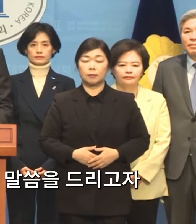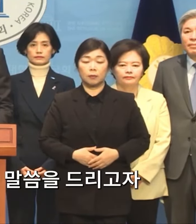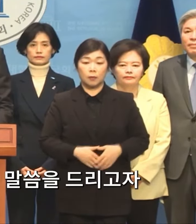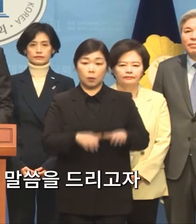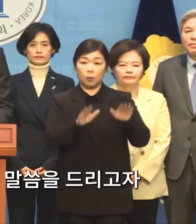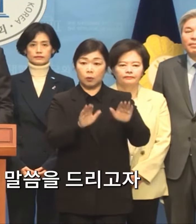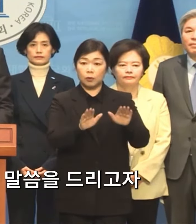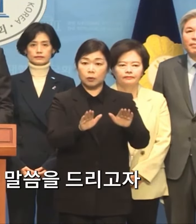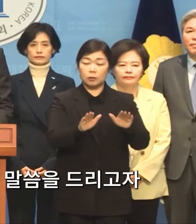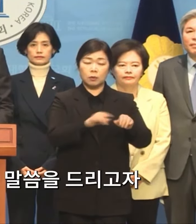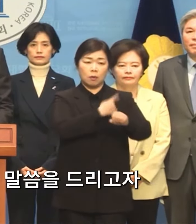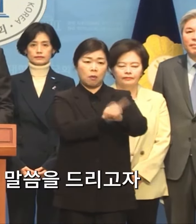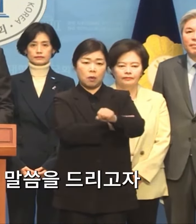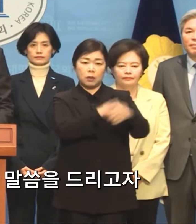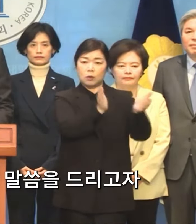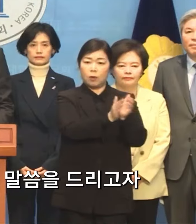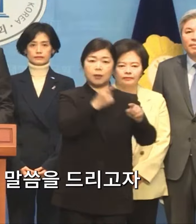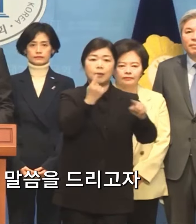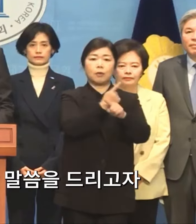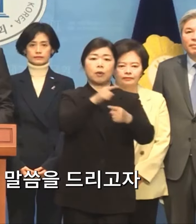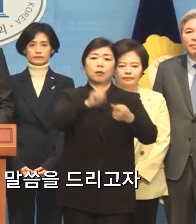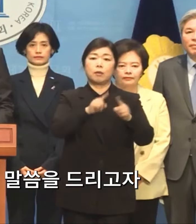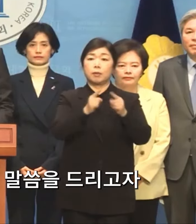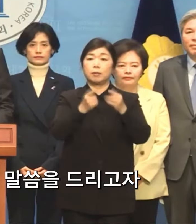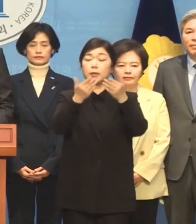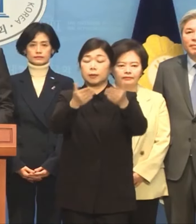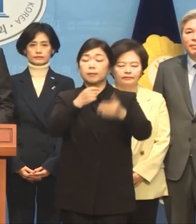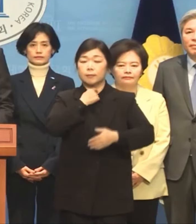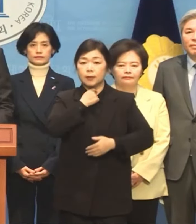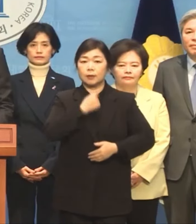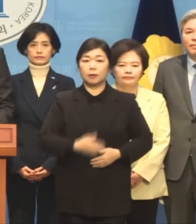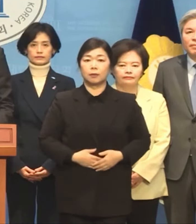오늘은 기관에 한 말씀을드리고